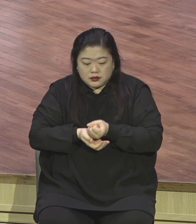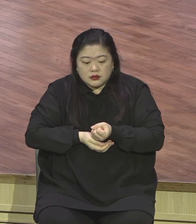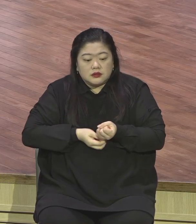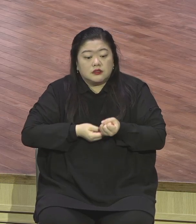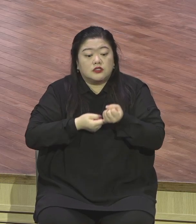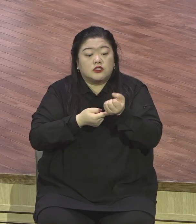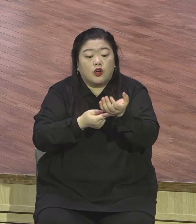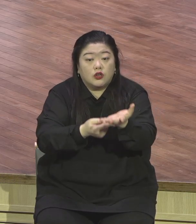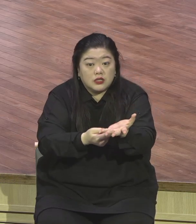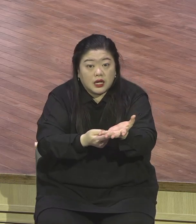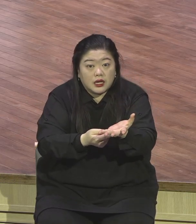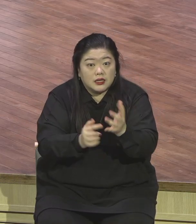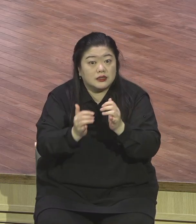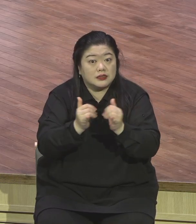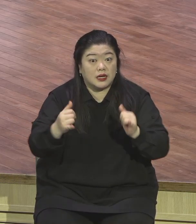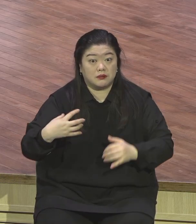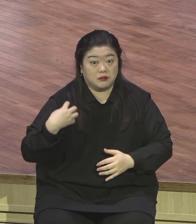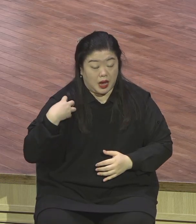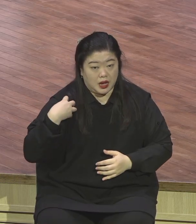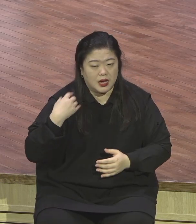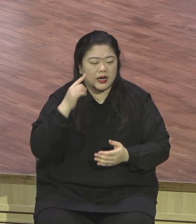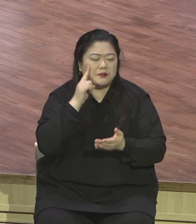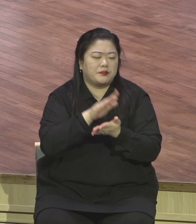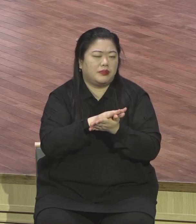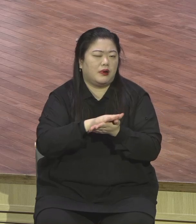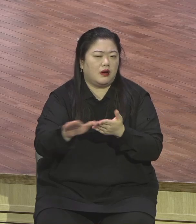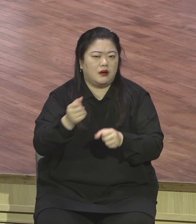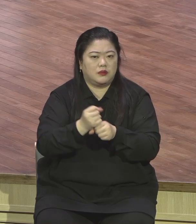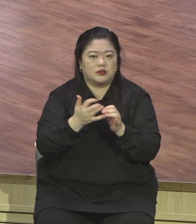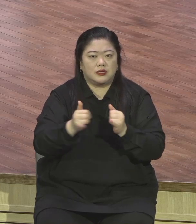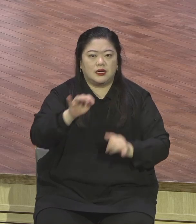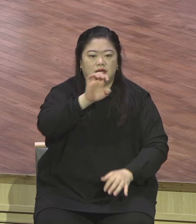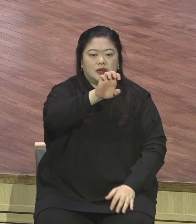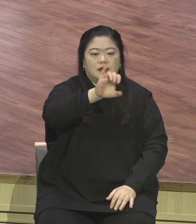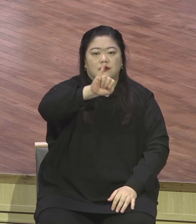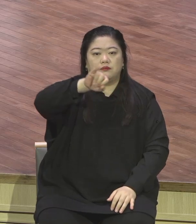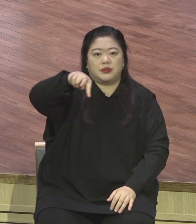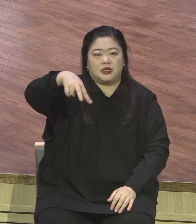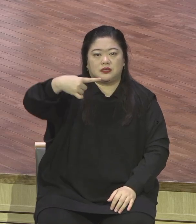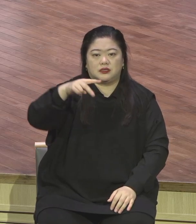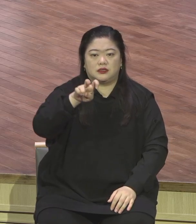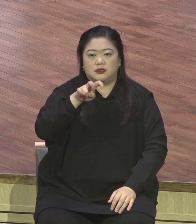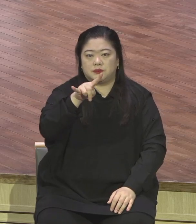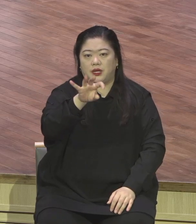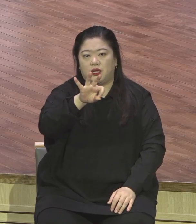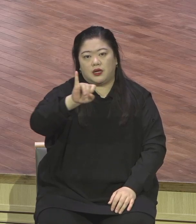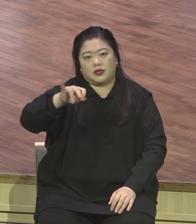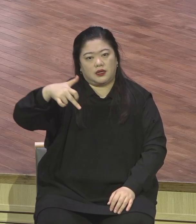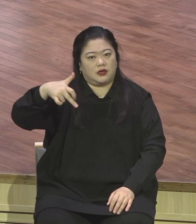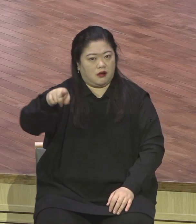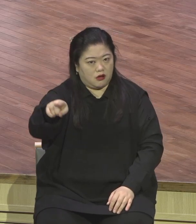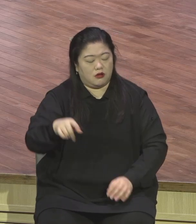신명천국 교회천국 현장천국 만드는 자 원리스 쫙 천국 하나가 안되면 성의역사 아니에요.